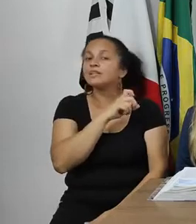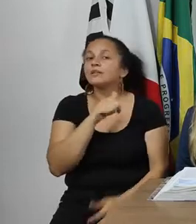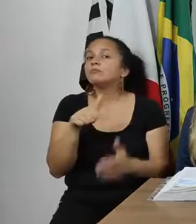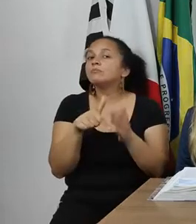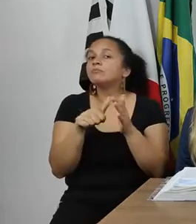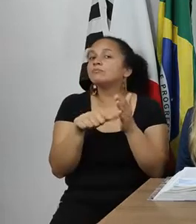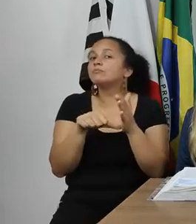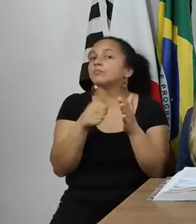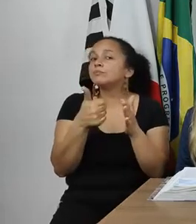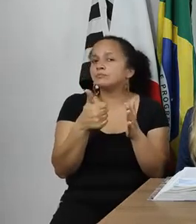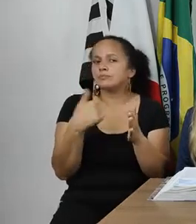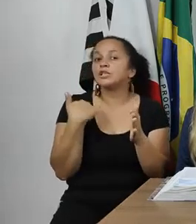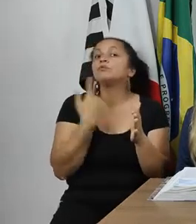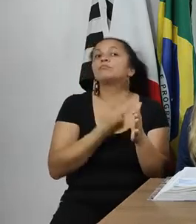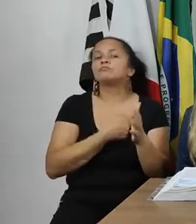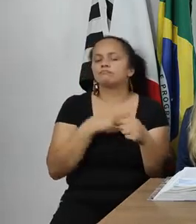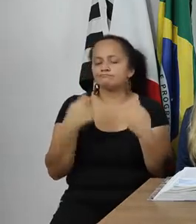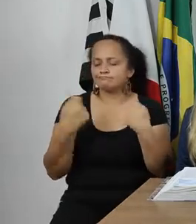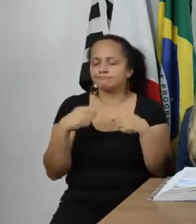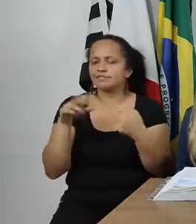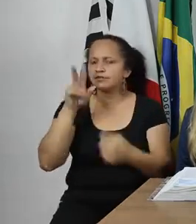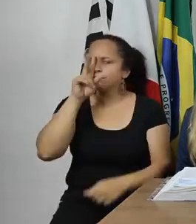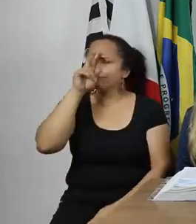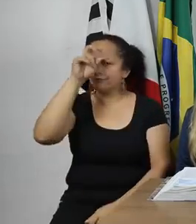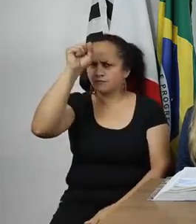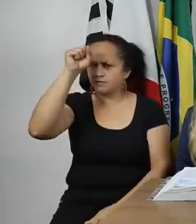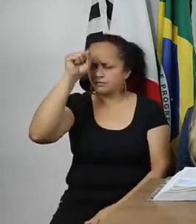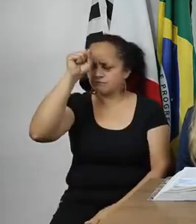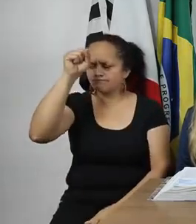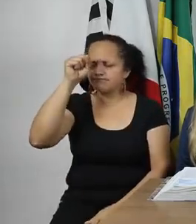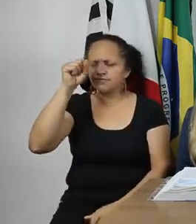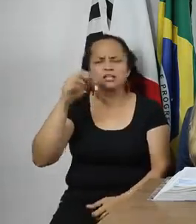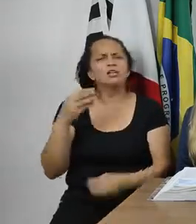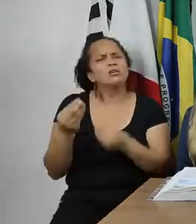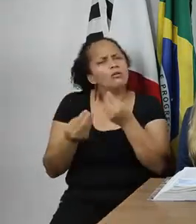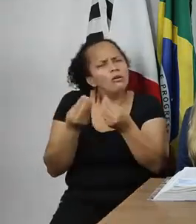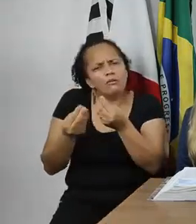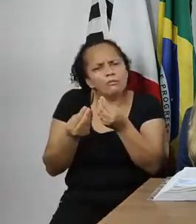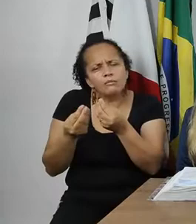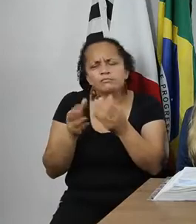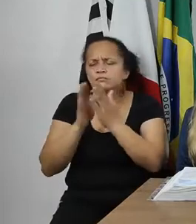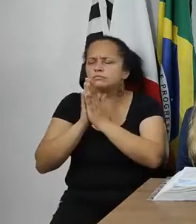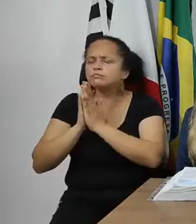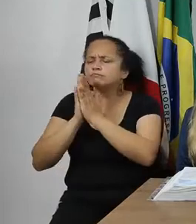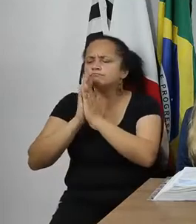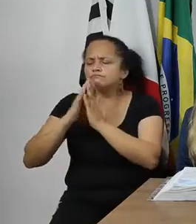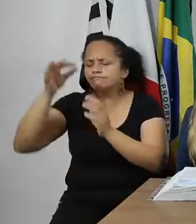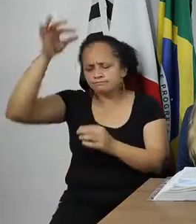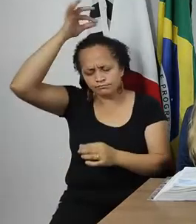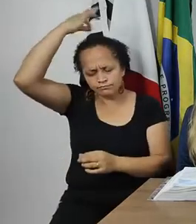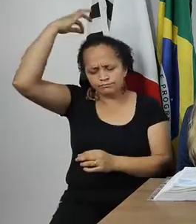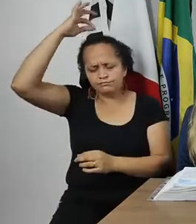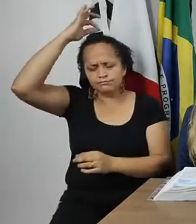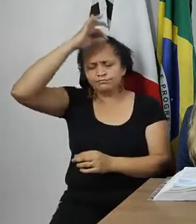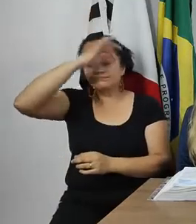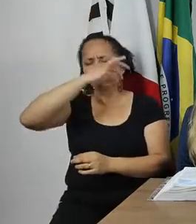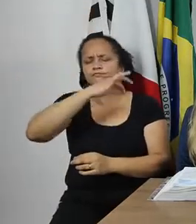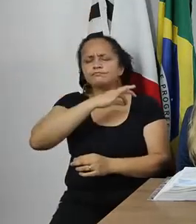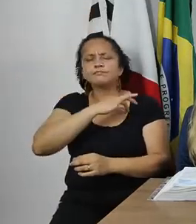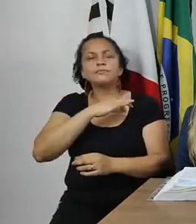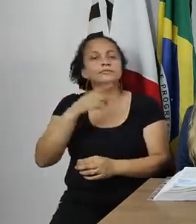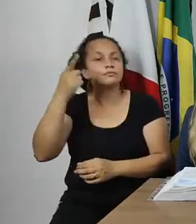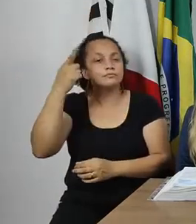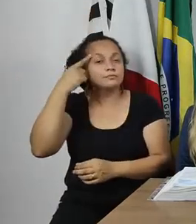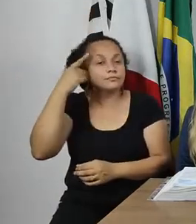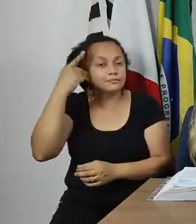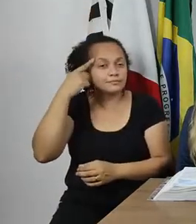fazer é se fortalecer. Se fortalecer no espiritual, no psicológico, para que a gente